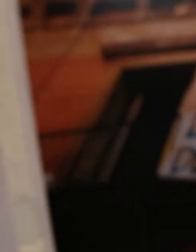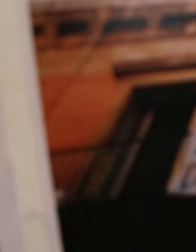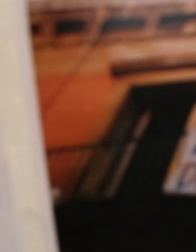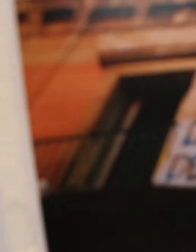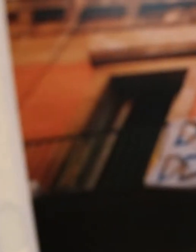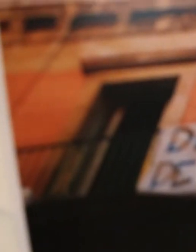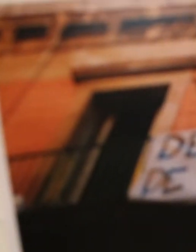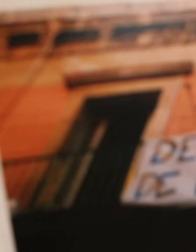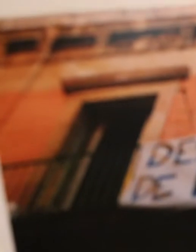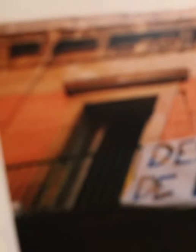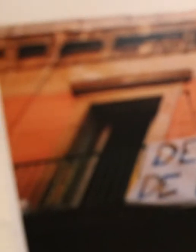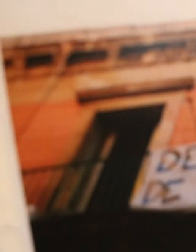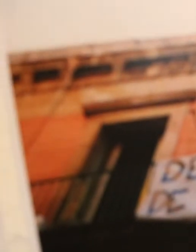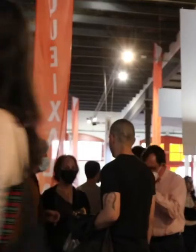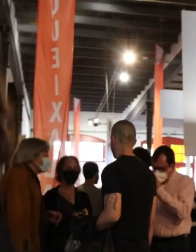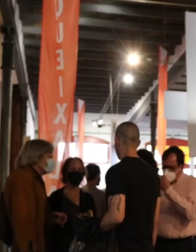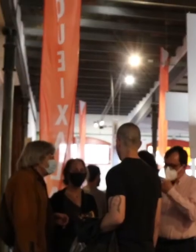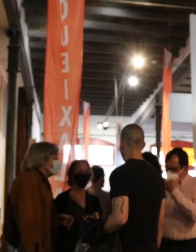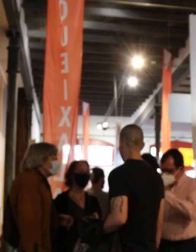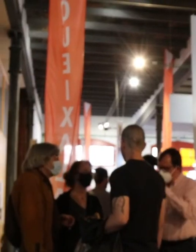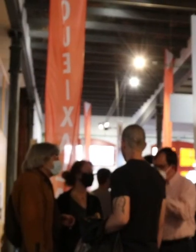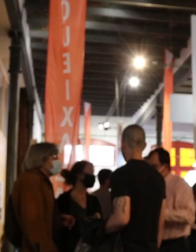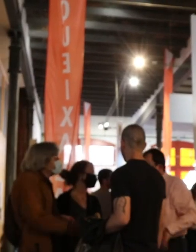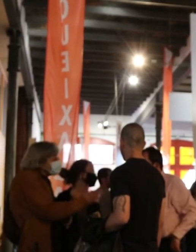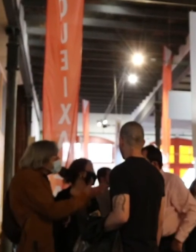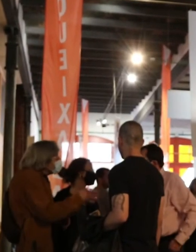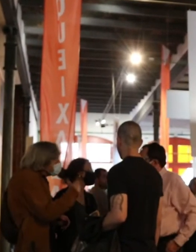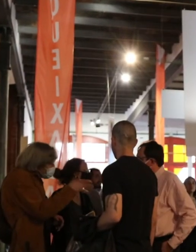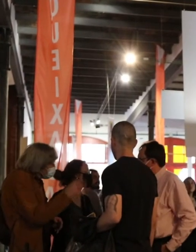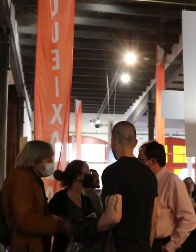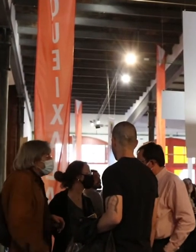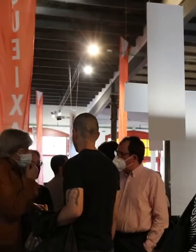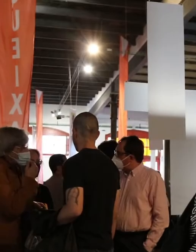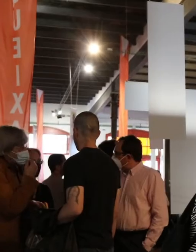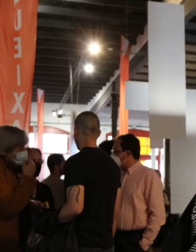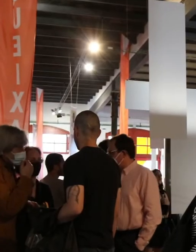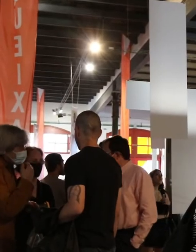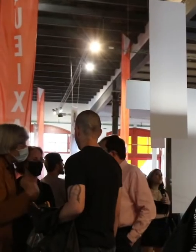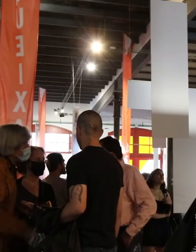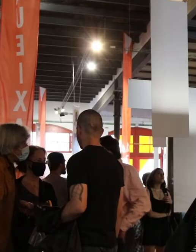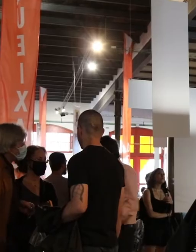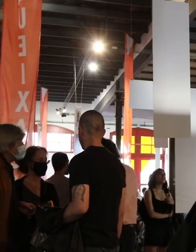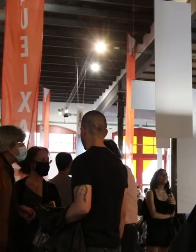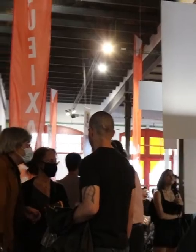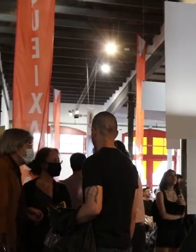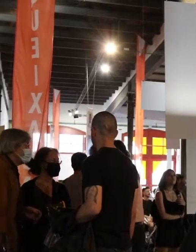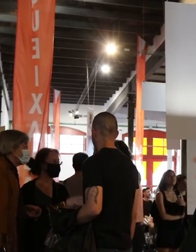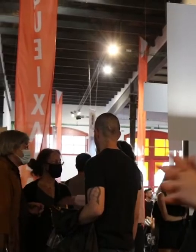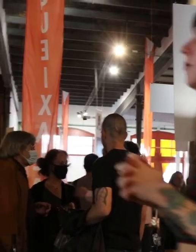que hubo en el desalojo, como esta ha sido toda la evolución de Can Vies, y a día de hoy Can Vies sigue